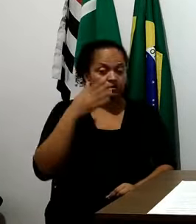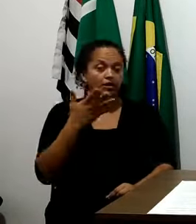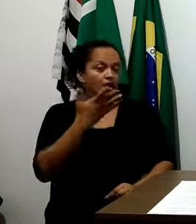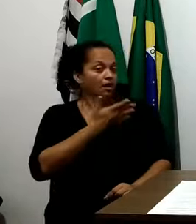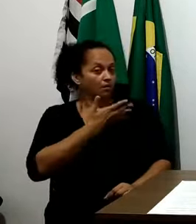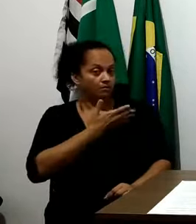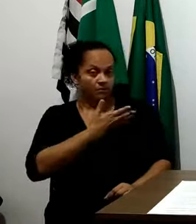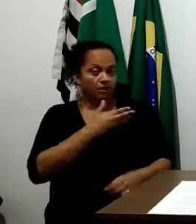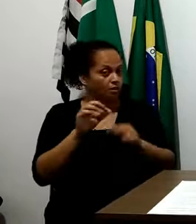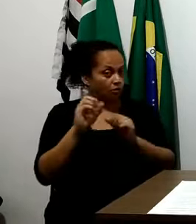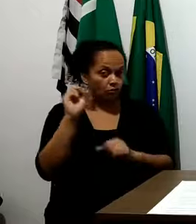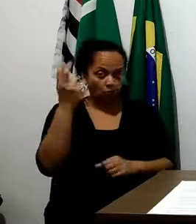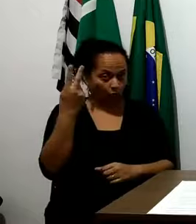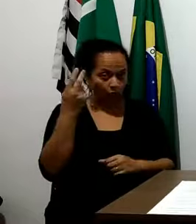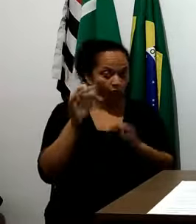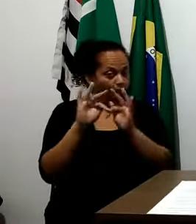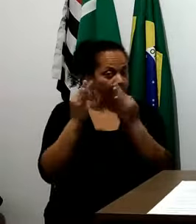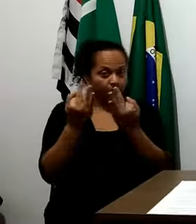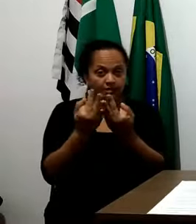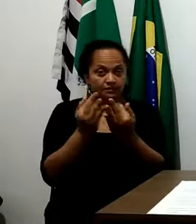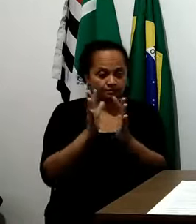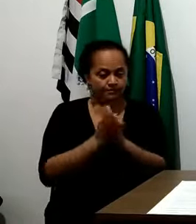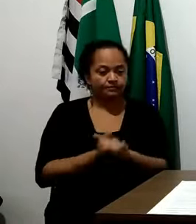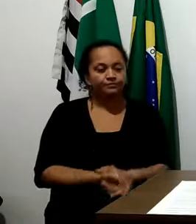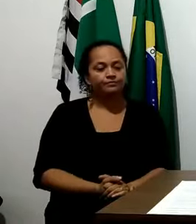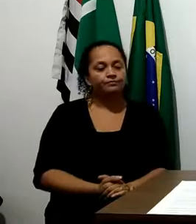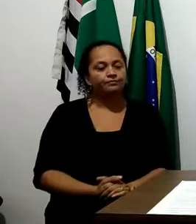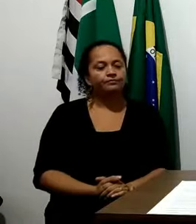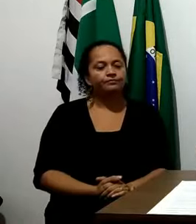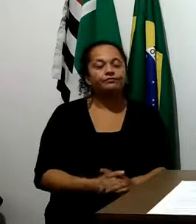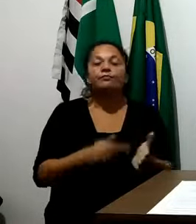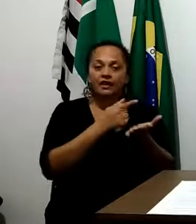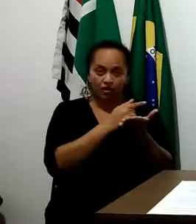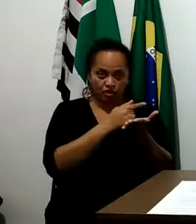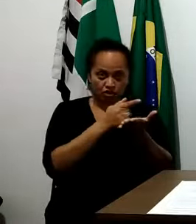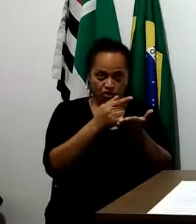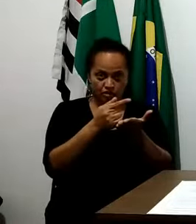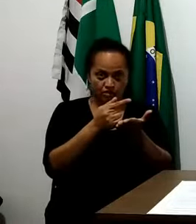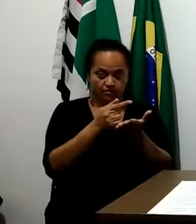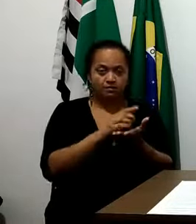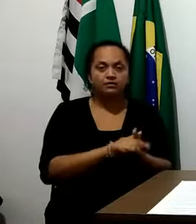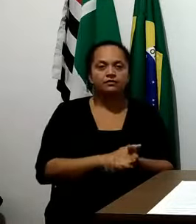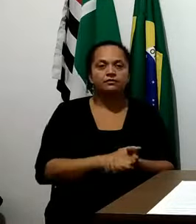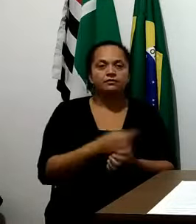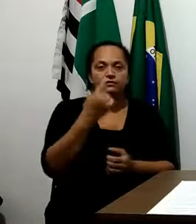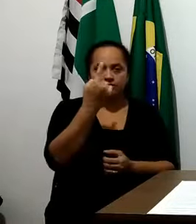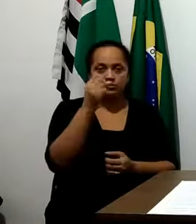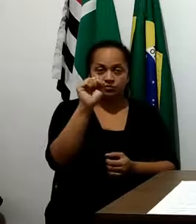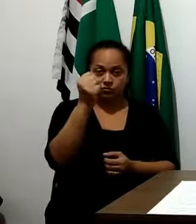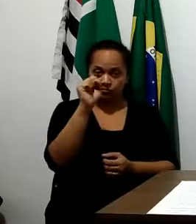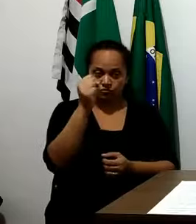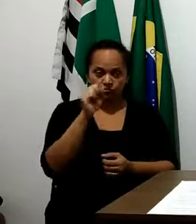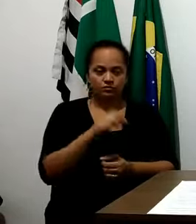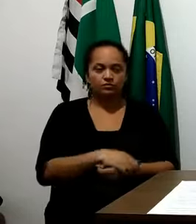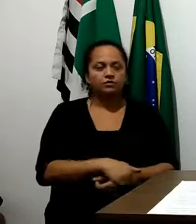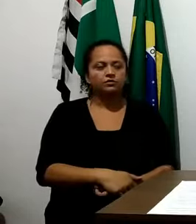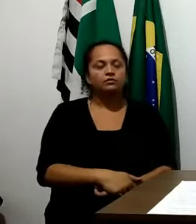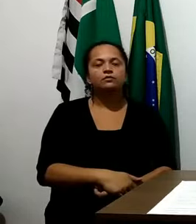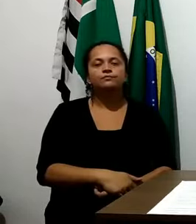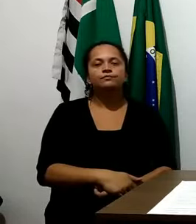amigo ou do nosso familiar. Abra comigo em Gênesis, capítulo 18, lá no primeiro livro